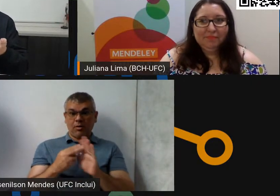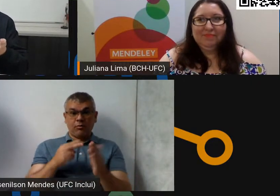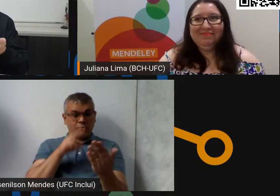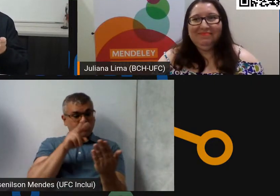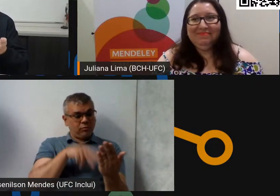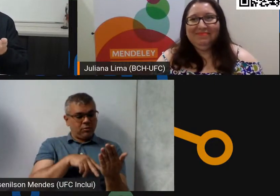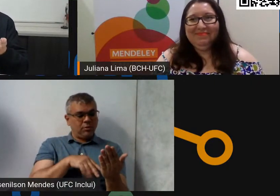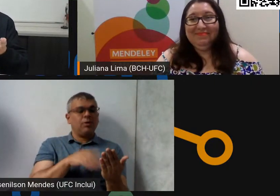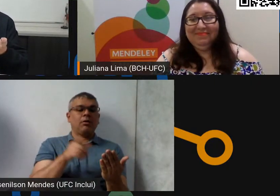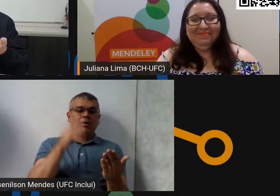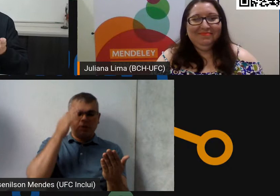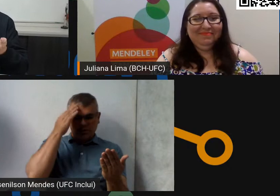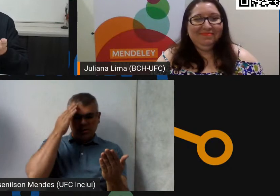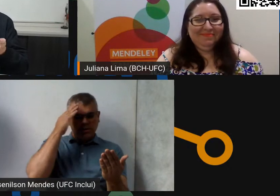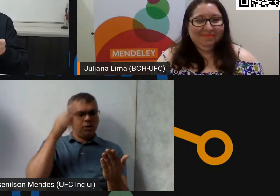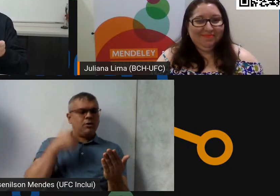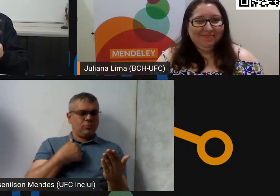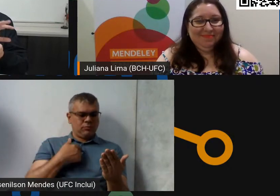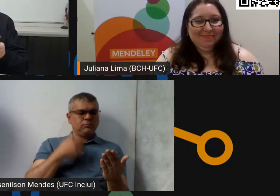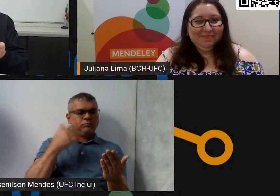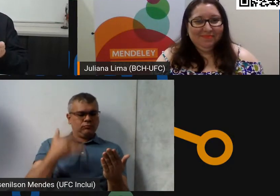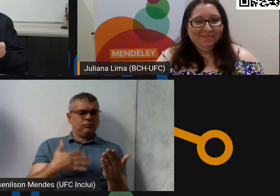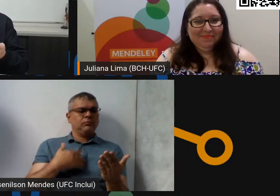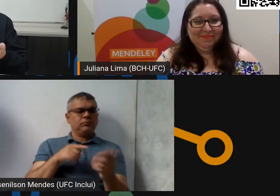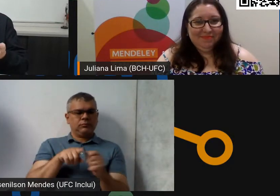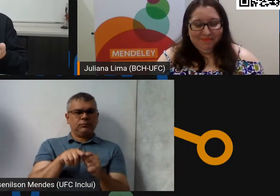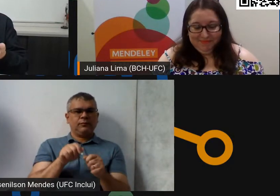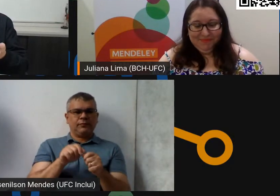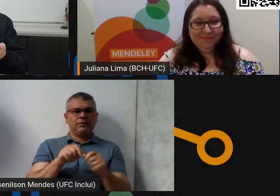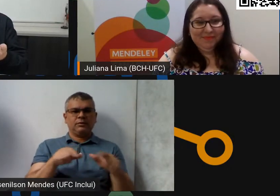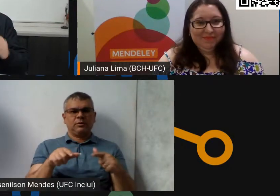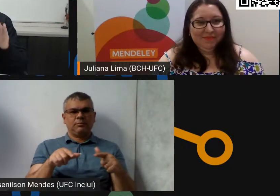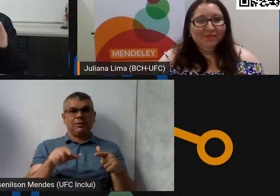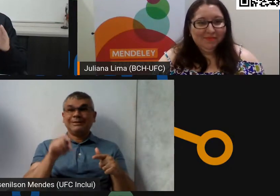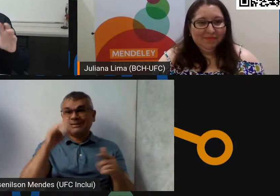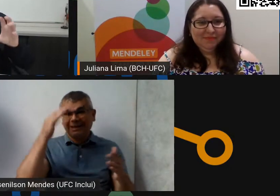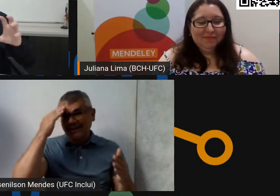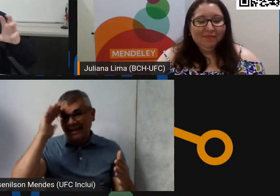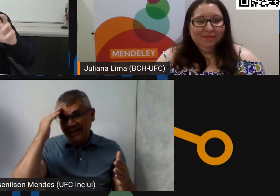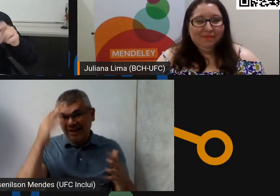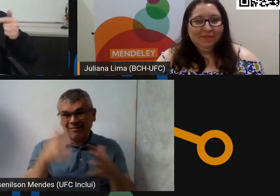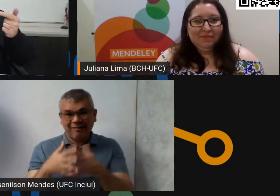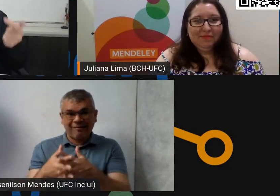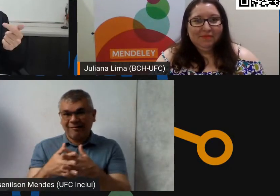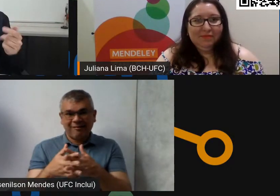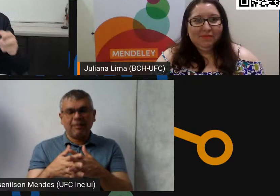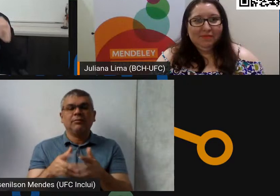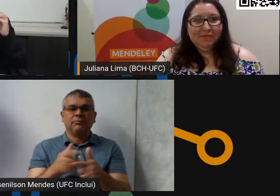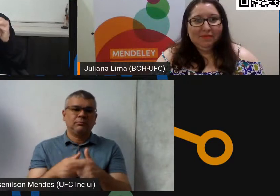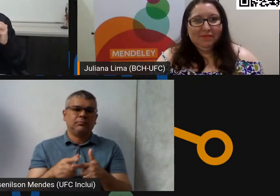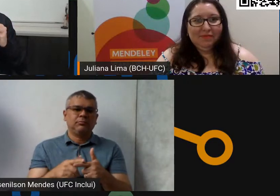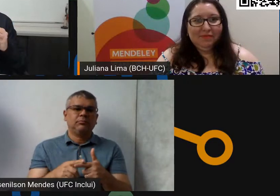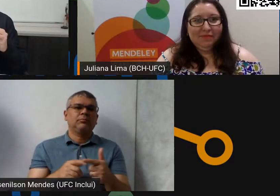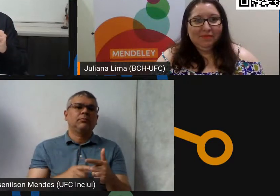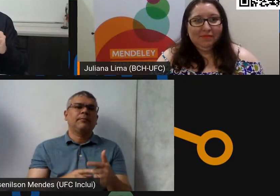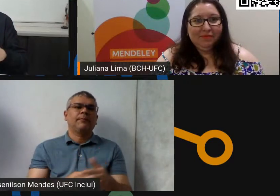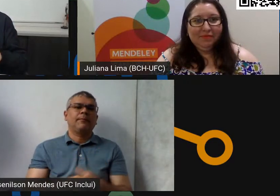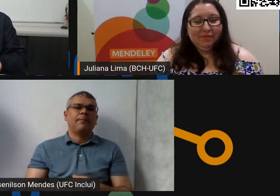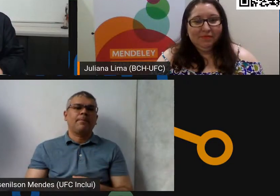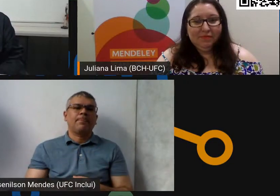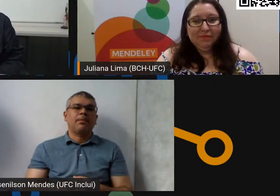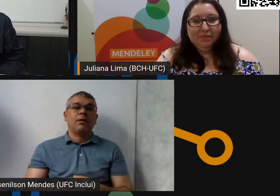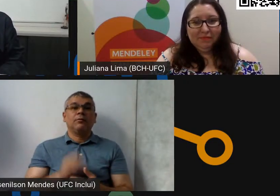o meu trabalho. Porque, se às vezes, entender errado, já dá problema. Agora que você mostrou que entendeu, você tem que priorizar o